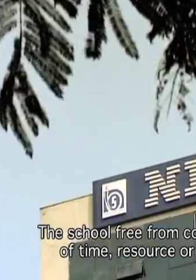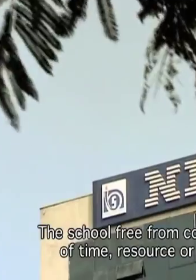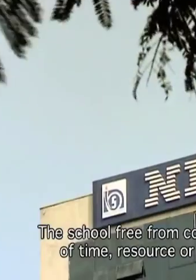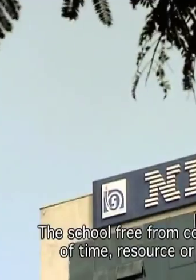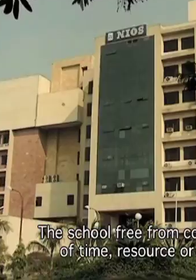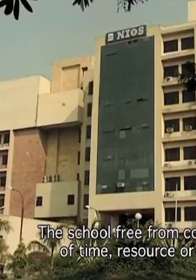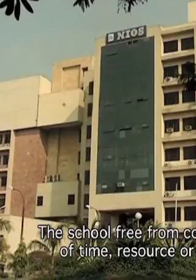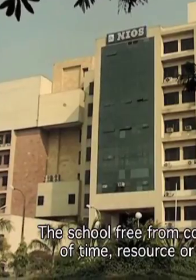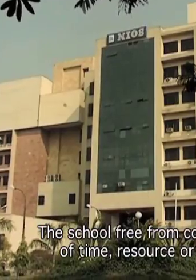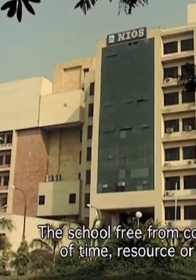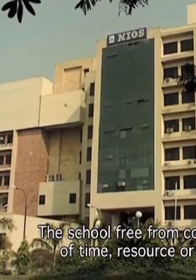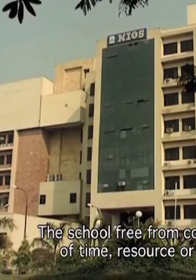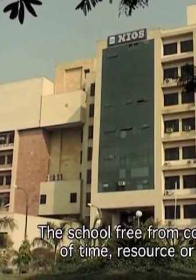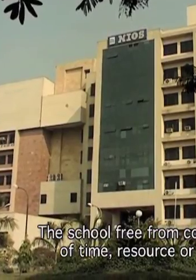विद्यालय जो मुक्त हो,